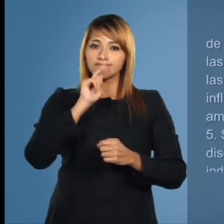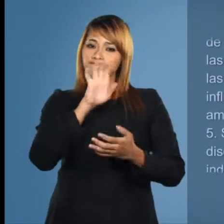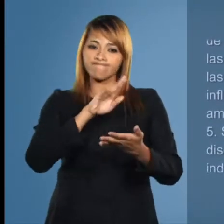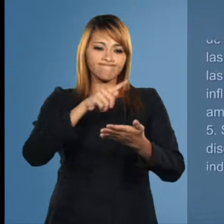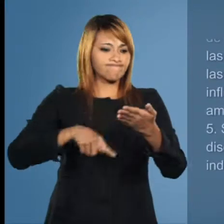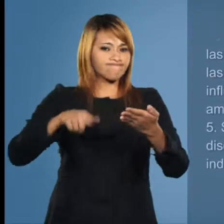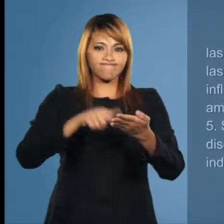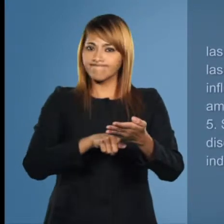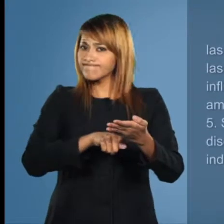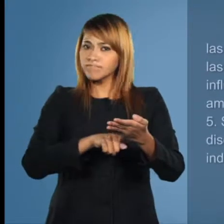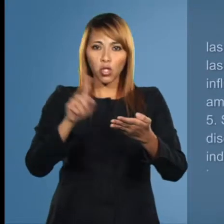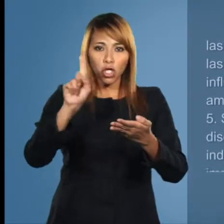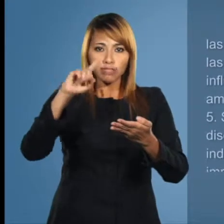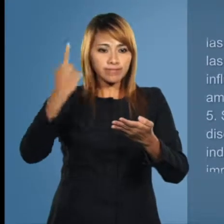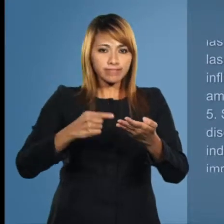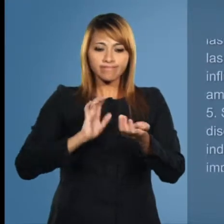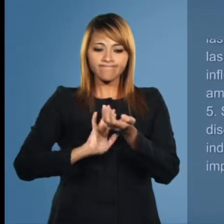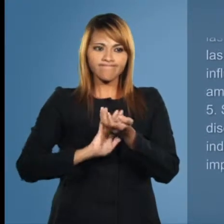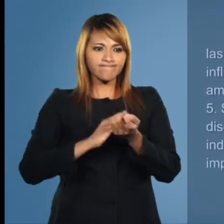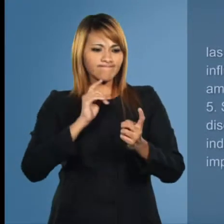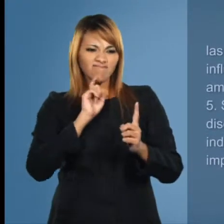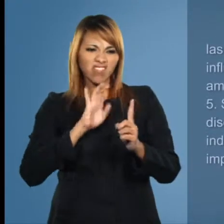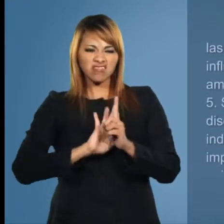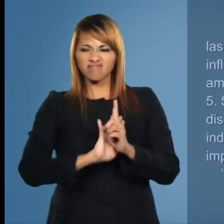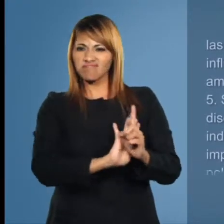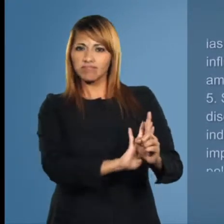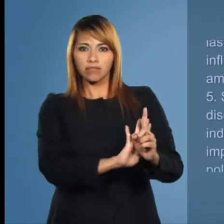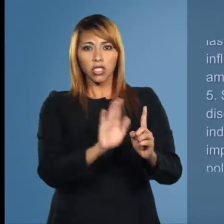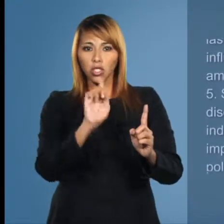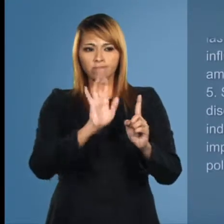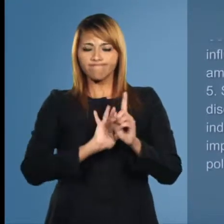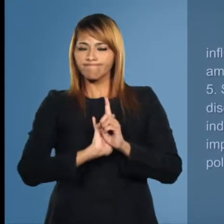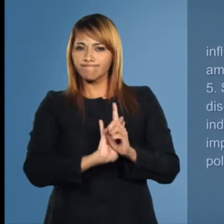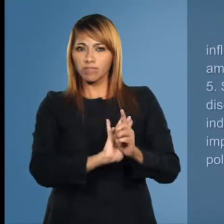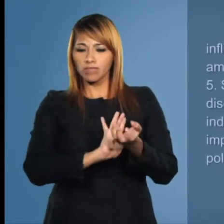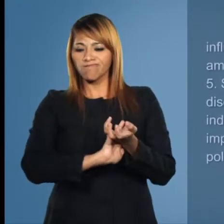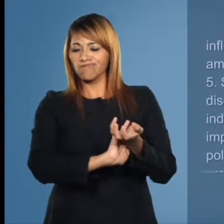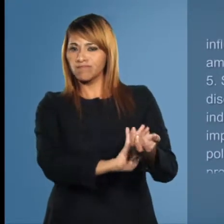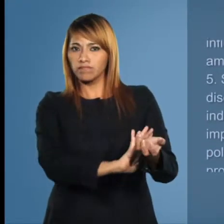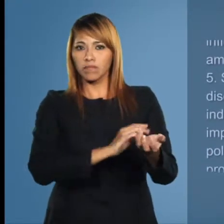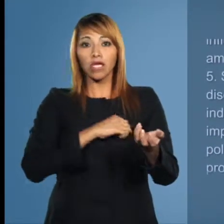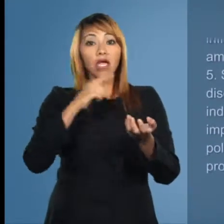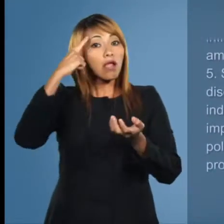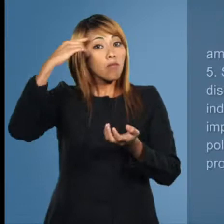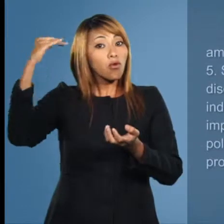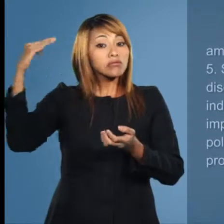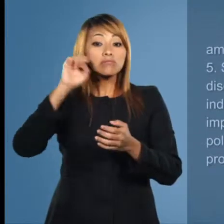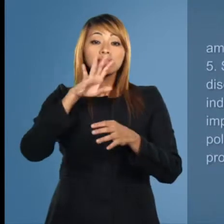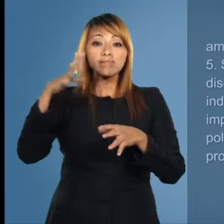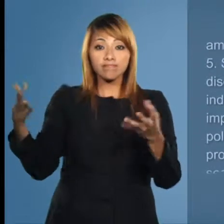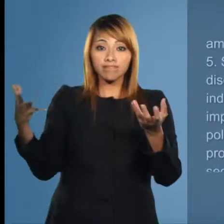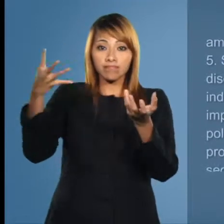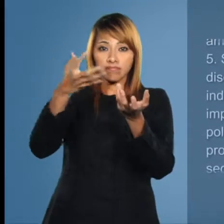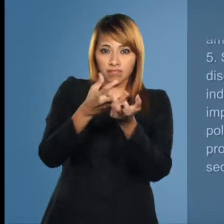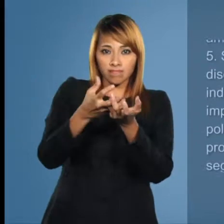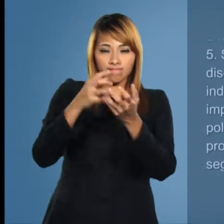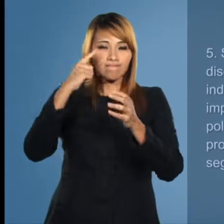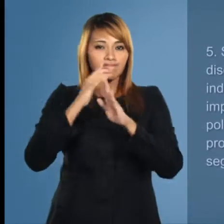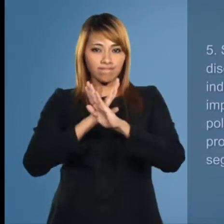Se prohíbe toda forma de discriminación directa o indirecta en la implementación de las políticas y programas de protección de la salud